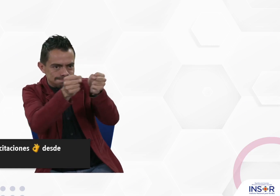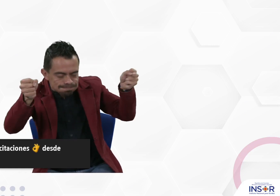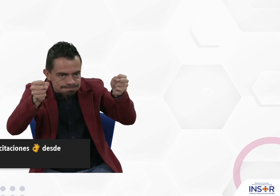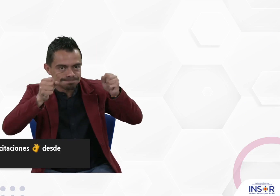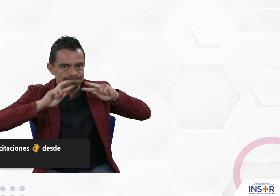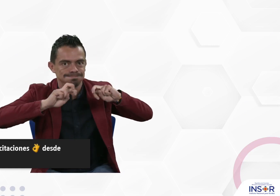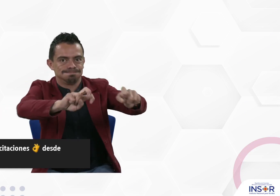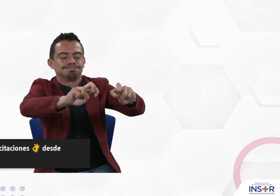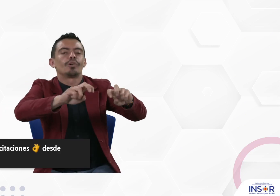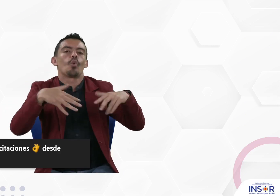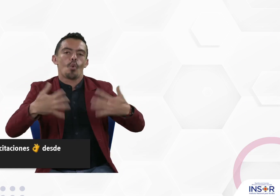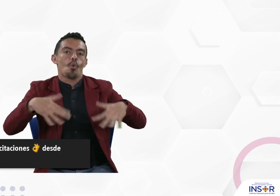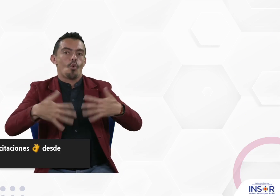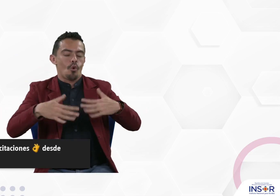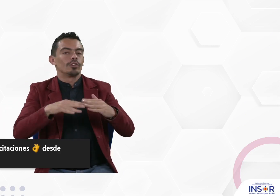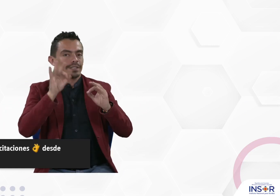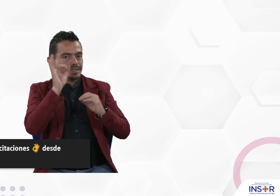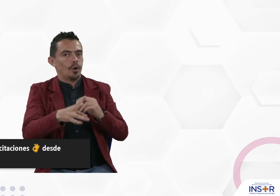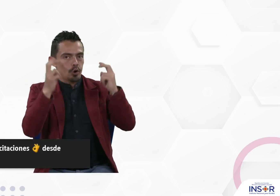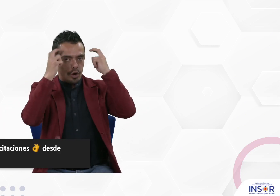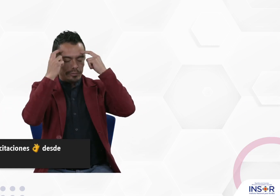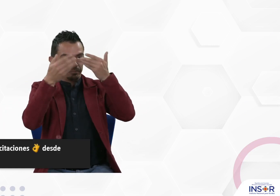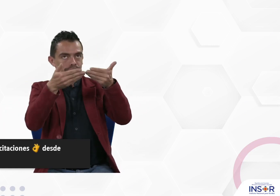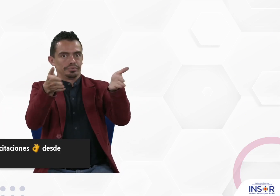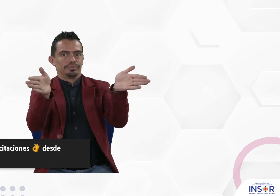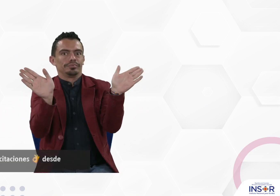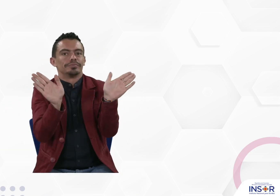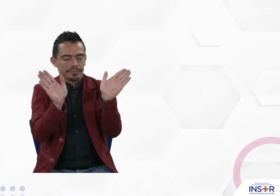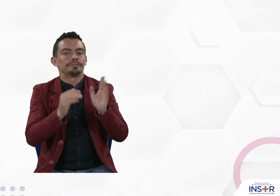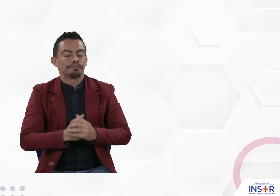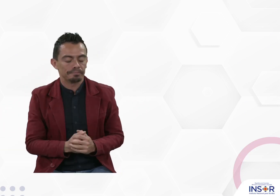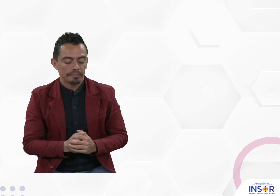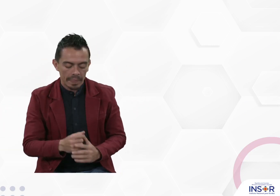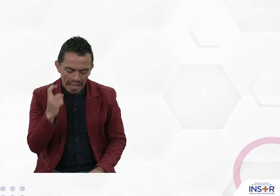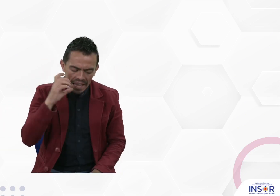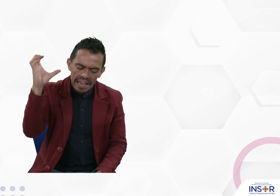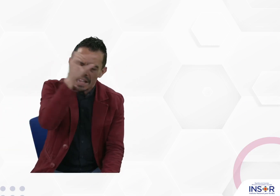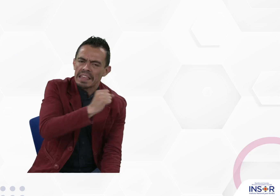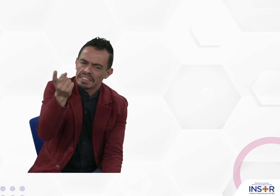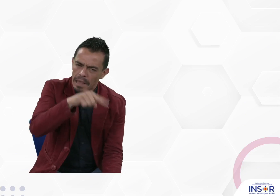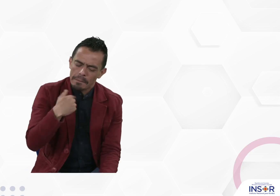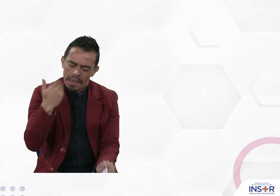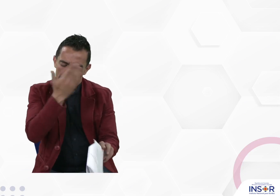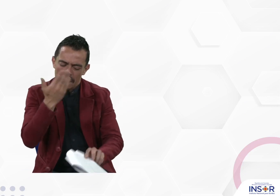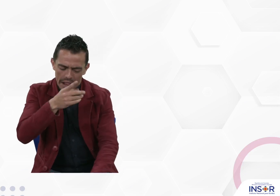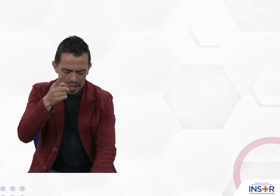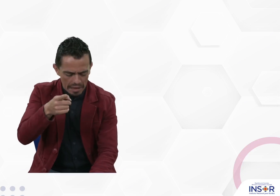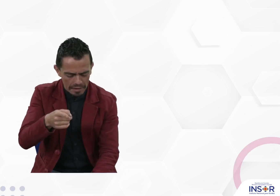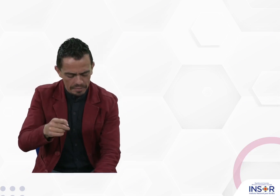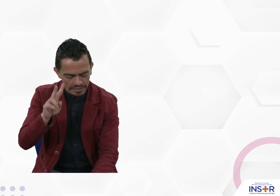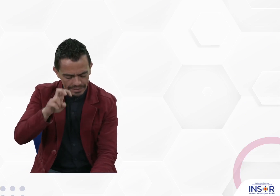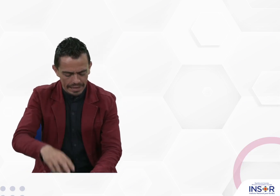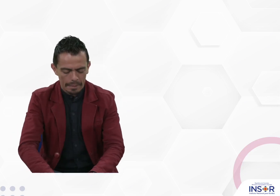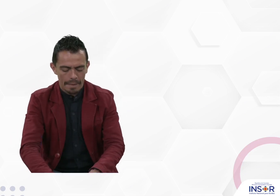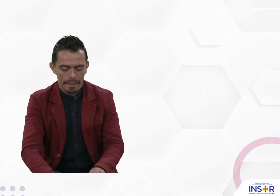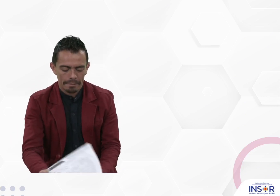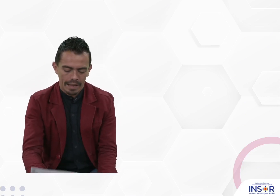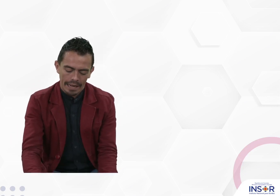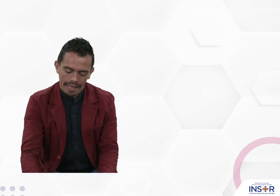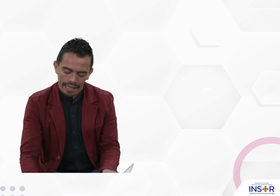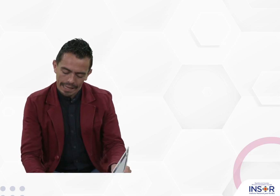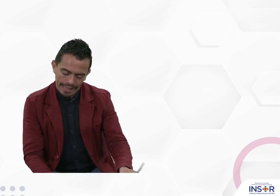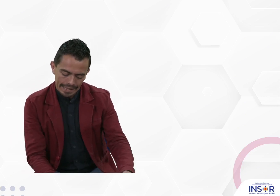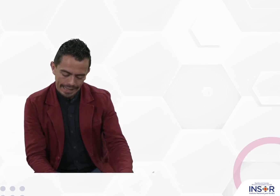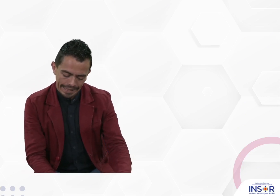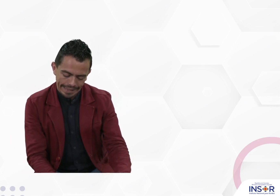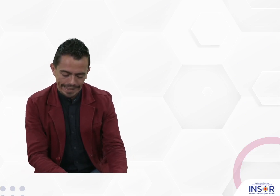que no solamente se investigue desde el español, sino desde la lengua de señas, porque seguramente se nutrirá con nuevos conceptos